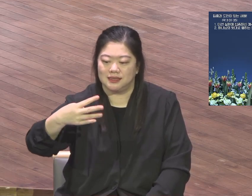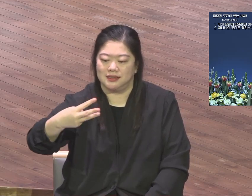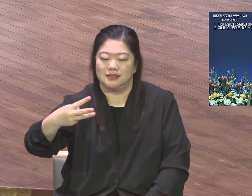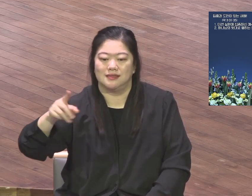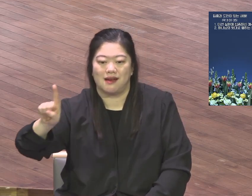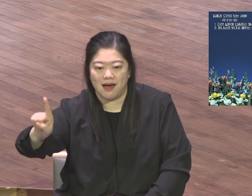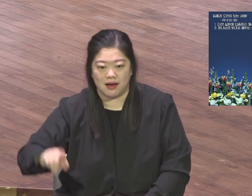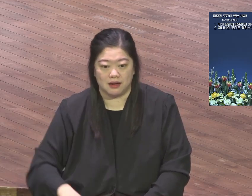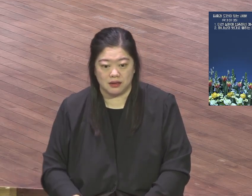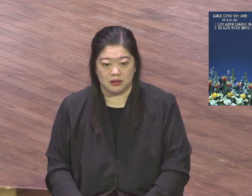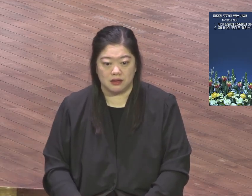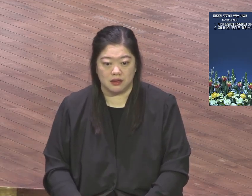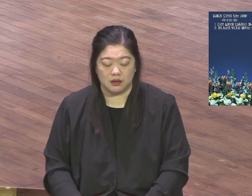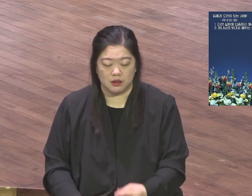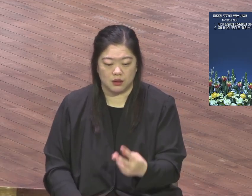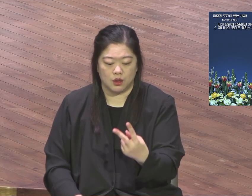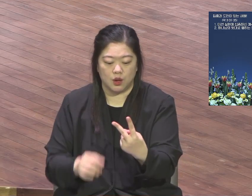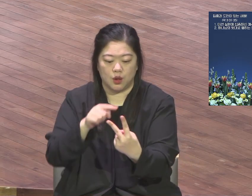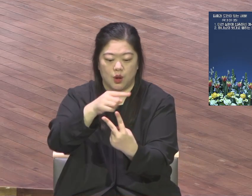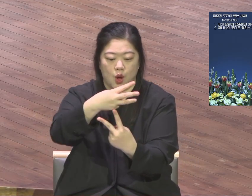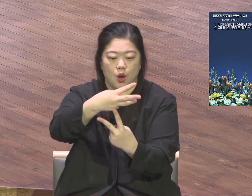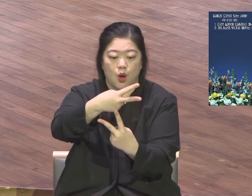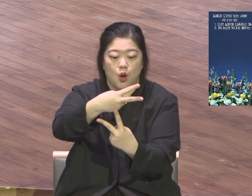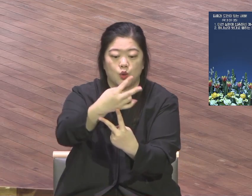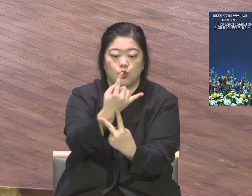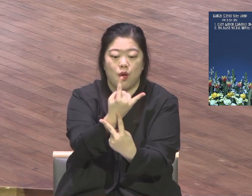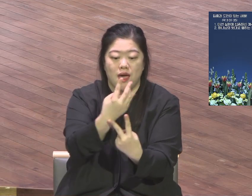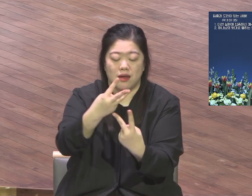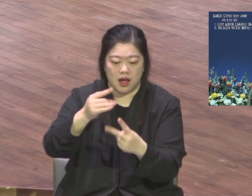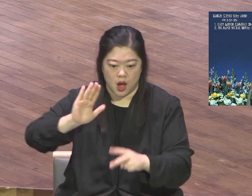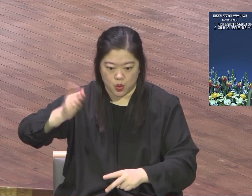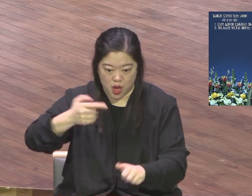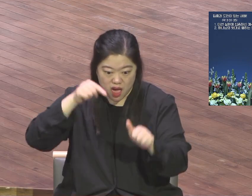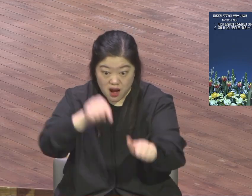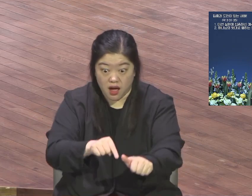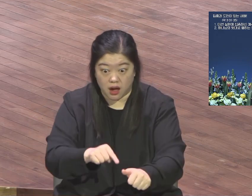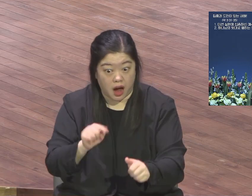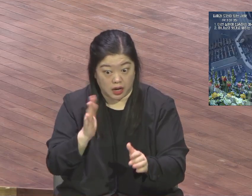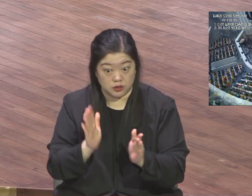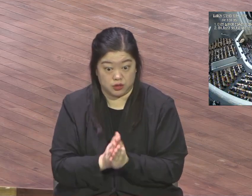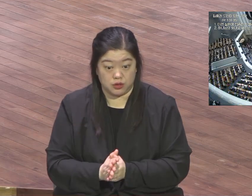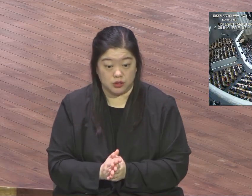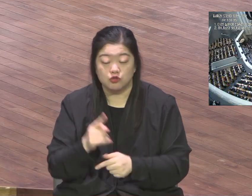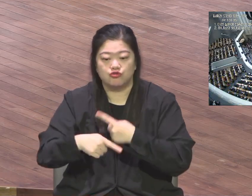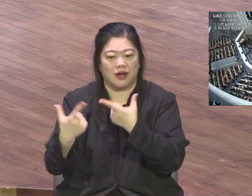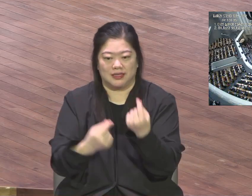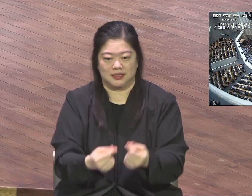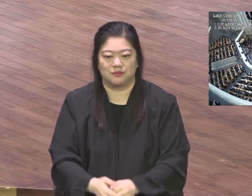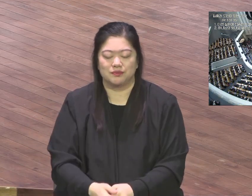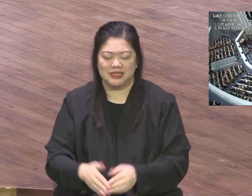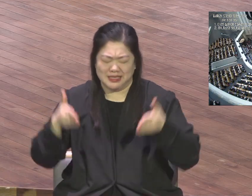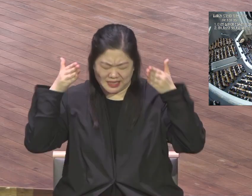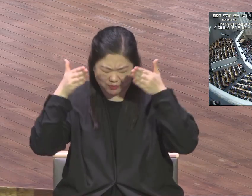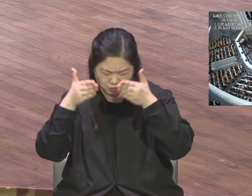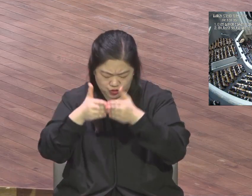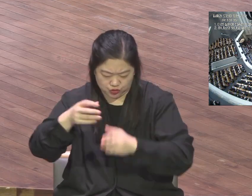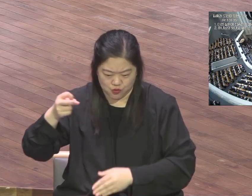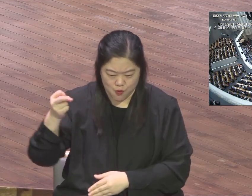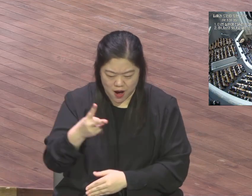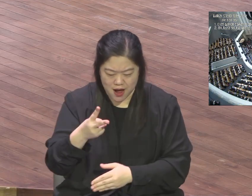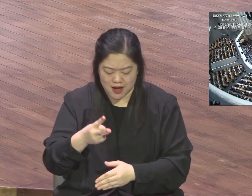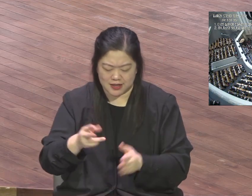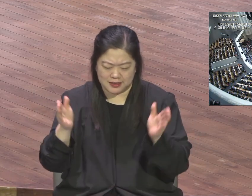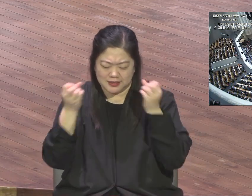영적 집중과 도전 꼭 잊지 마시기 바랍니다. 따라서 집중과 도전.